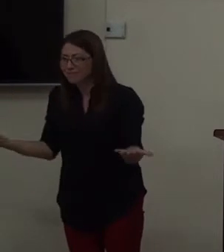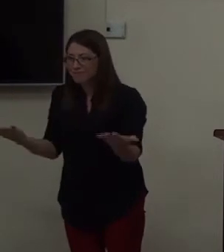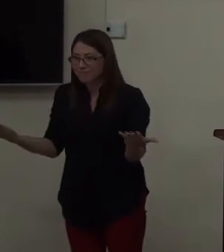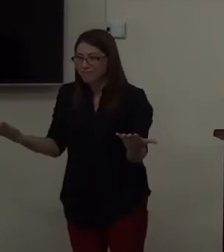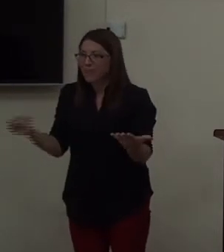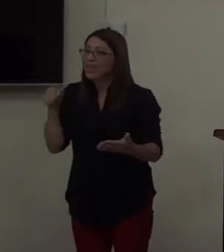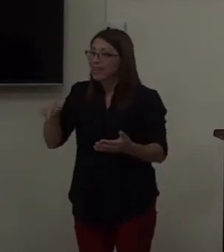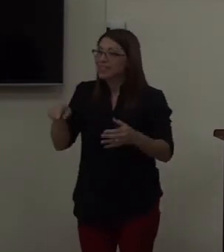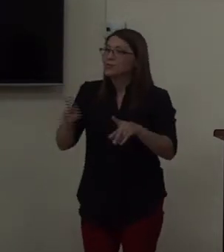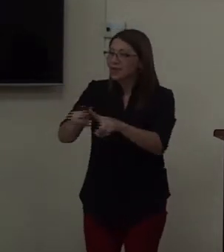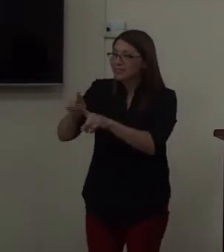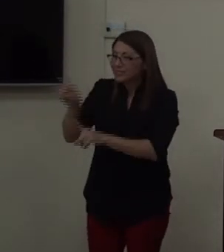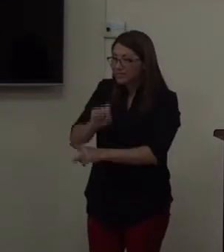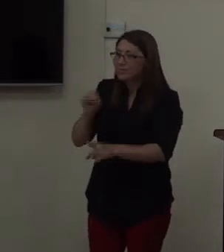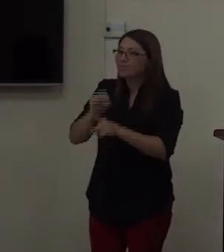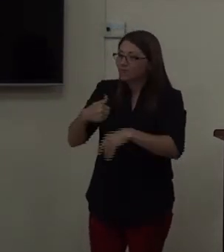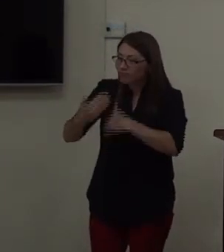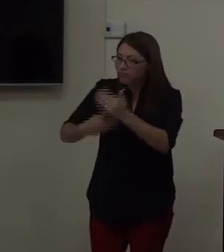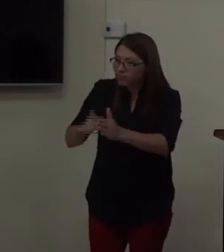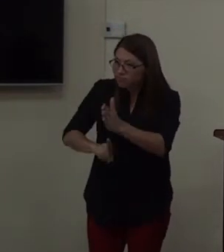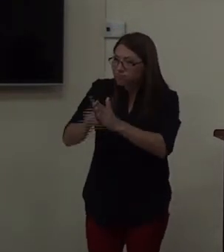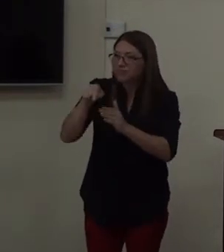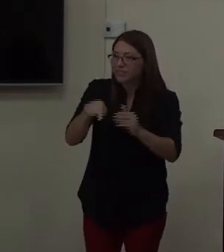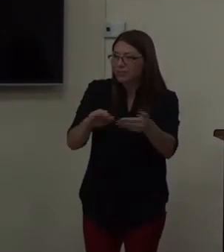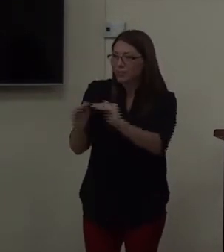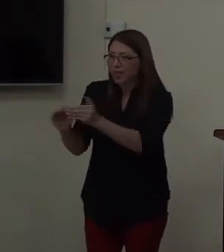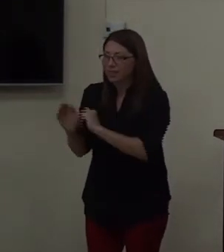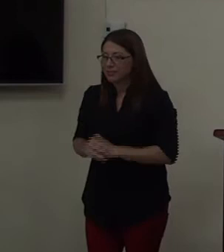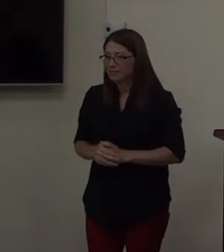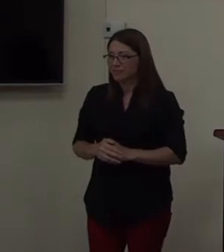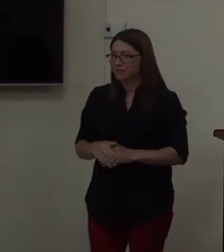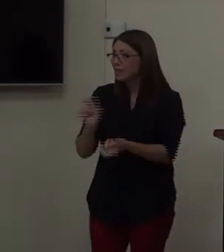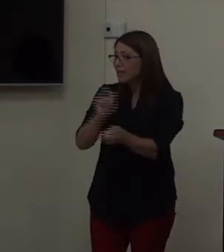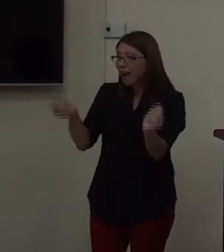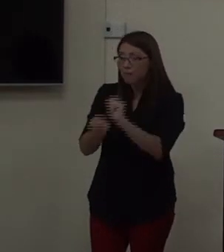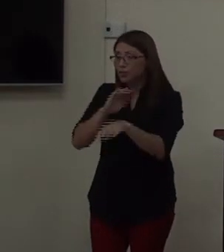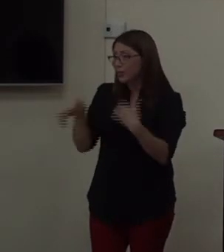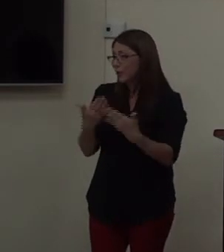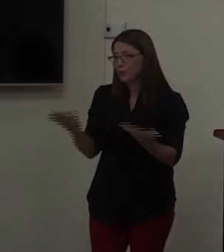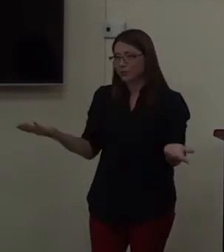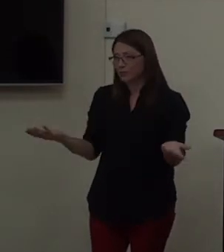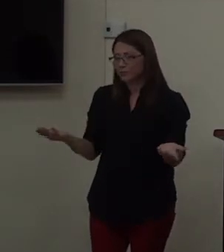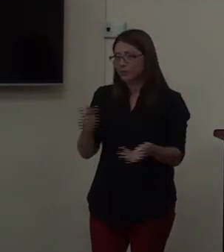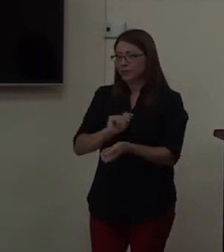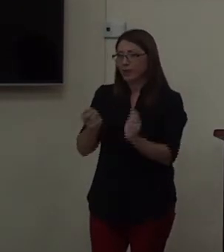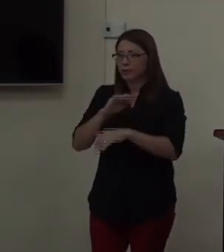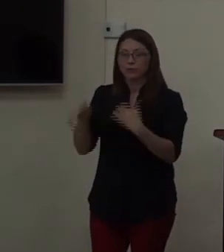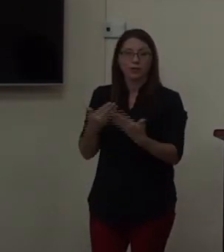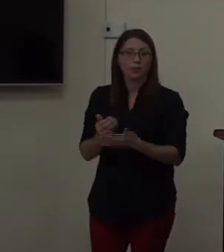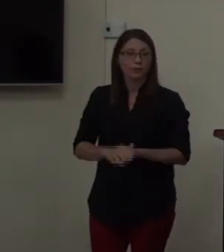las dinámicas en las que se va desarrollando estas comunidades. ¿Okay? Y cambios en todo, básicamente.